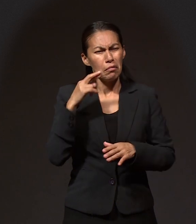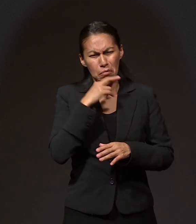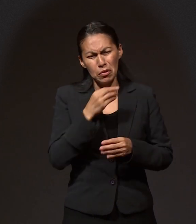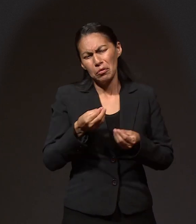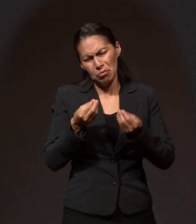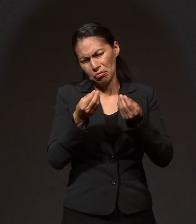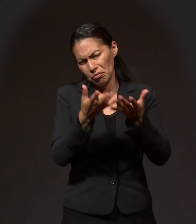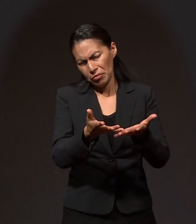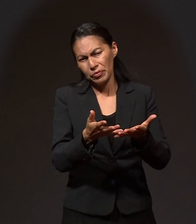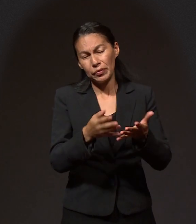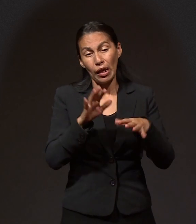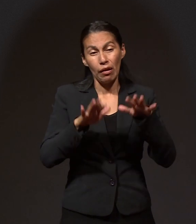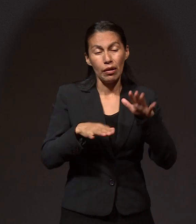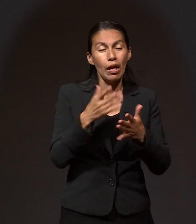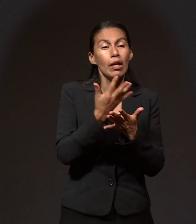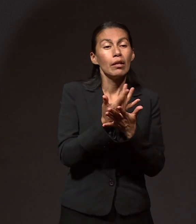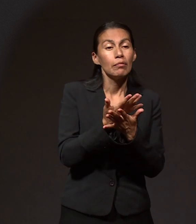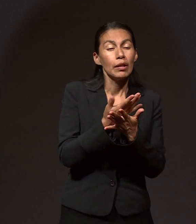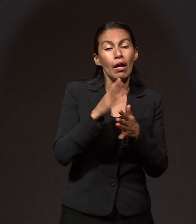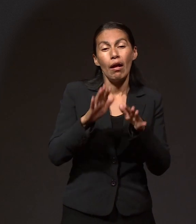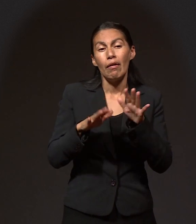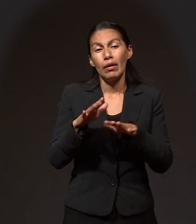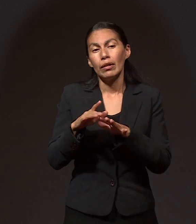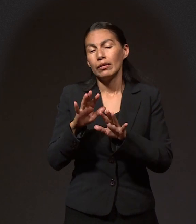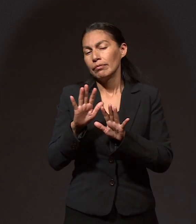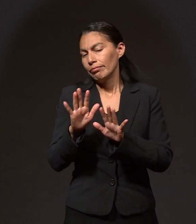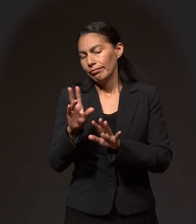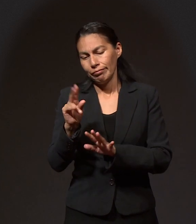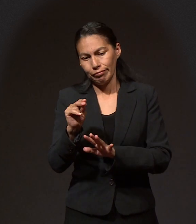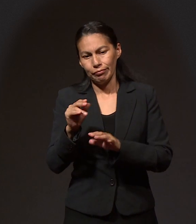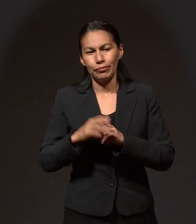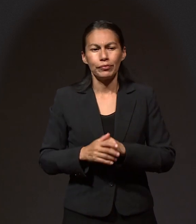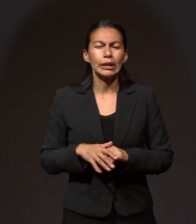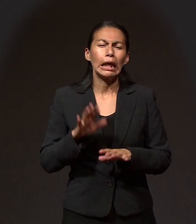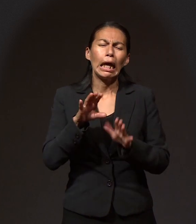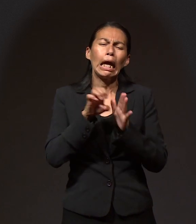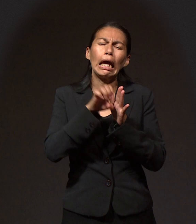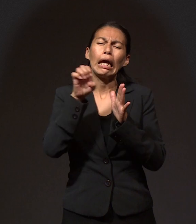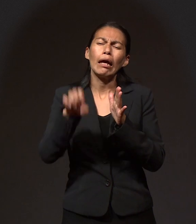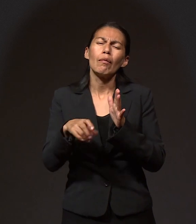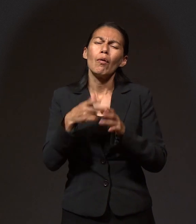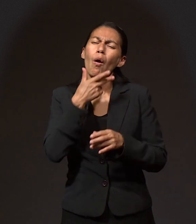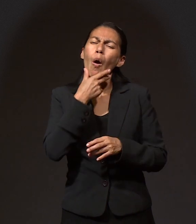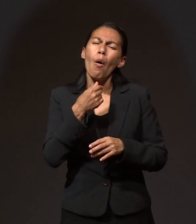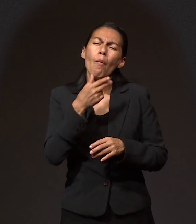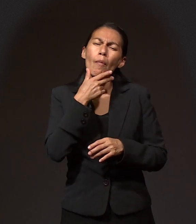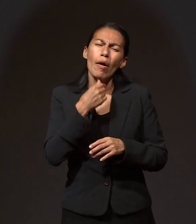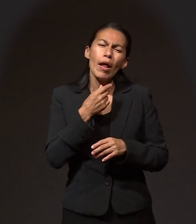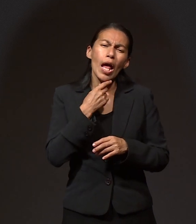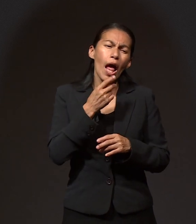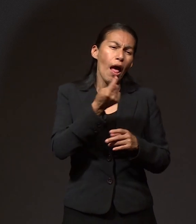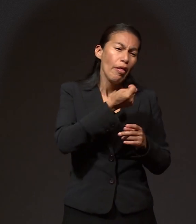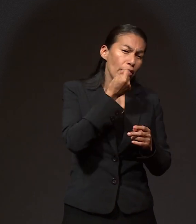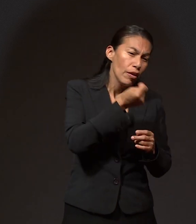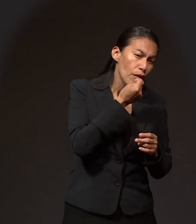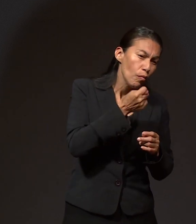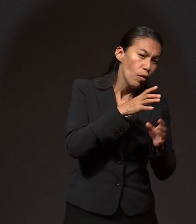aborigen de Ayade, estuvo orando seis años porque los tribus de su aldea se han convertido al Señor.